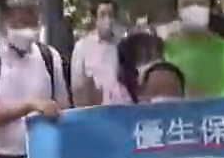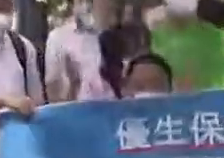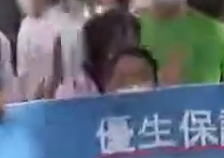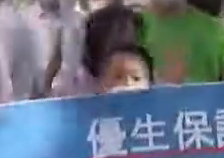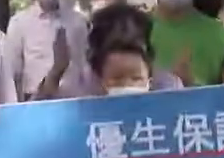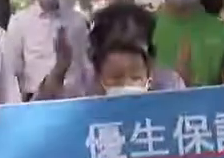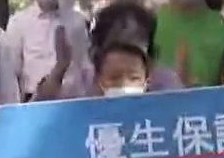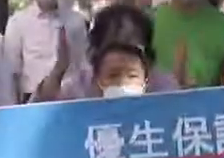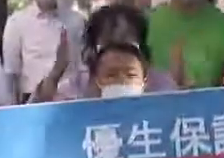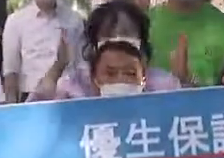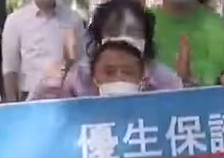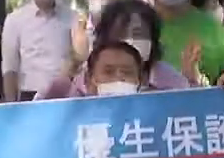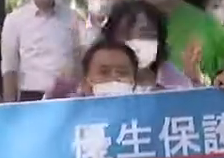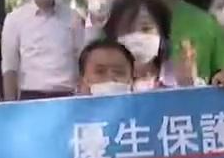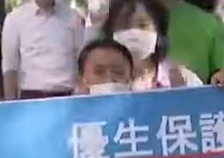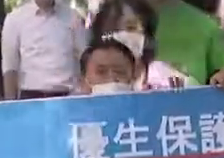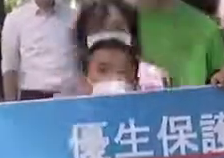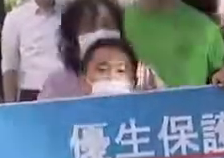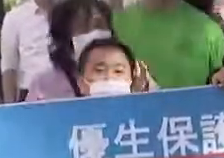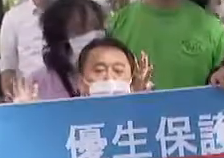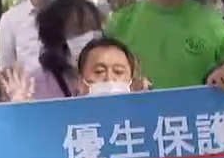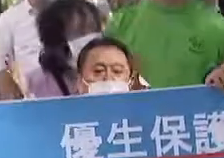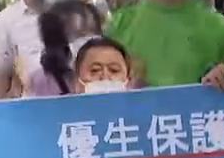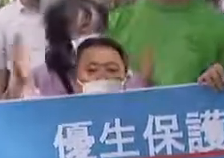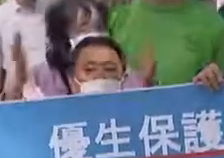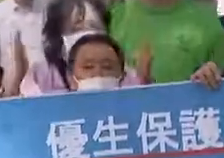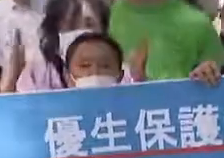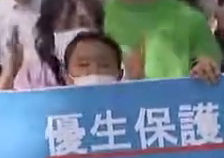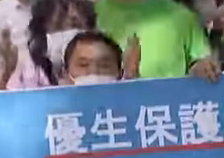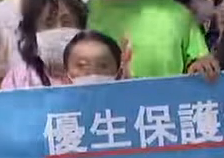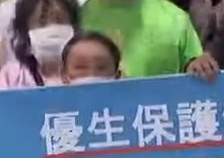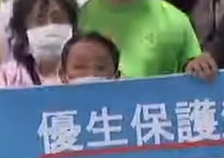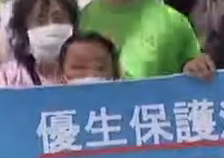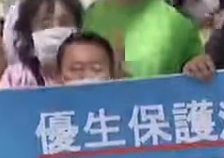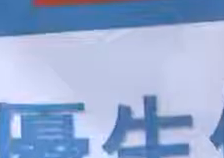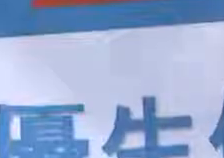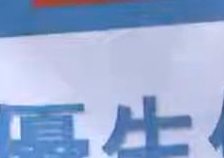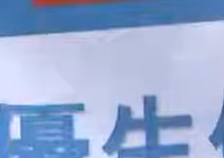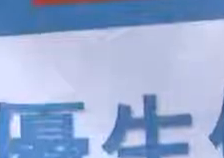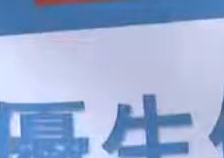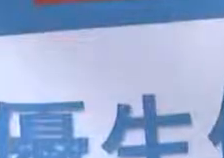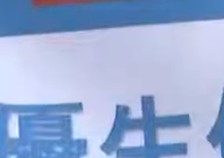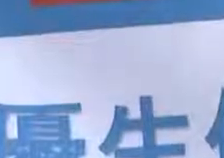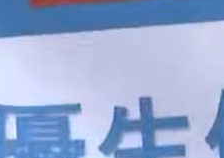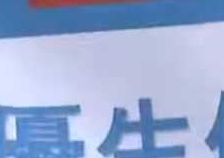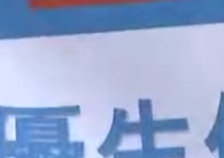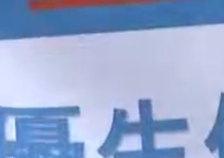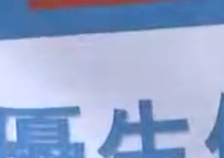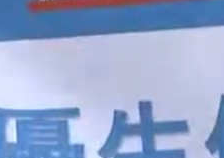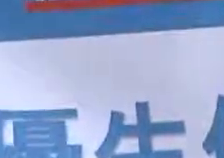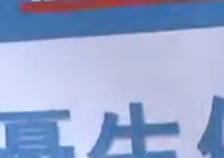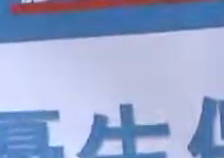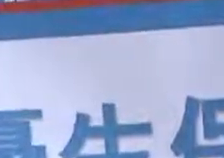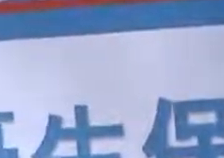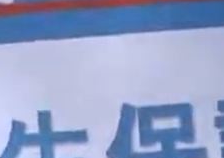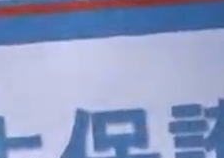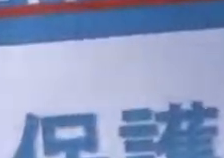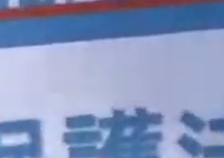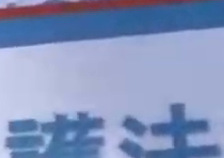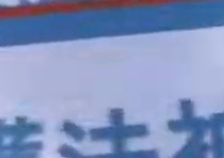訴えを起こしたのは名古屋市に住む共に聴覚障害がある70代の夫婦です訴状などによりますと夫婦は旧郵政